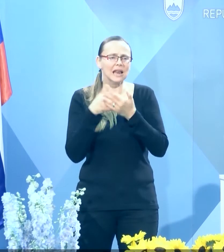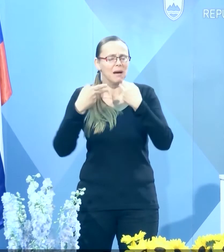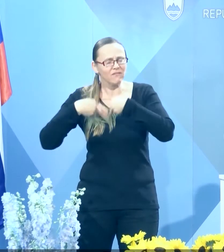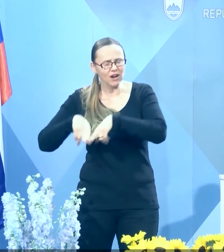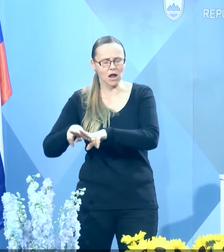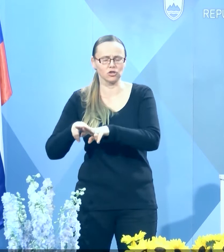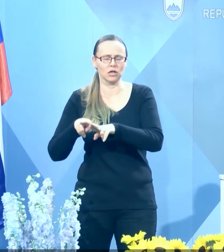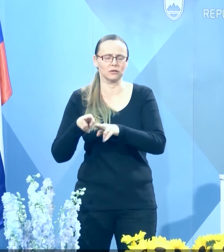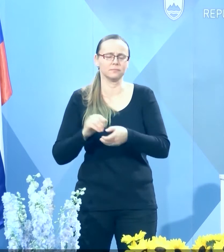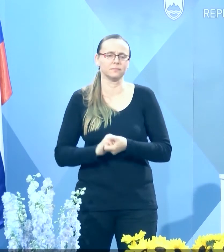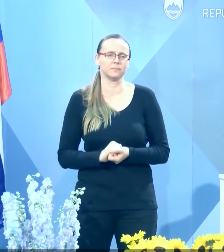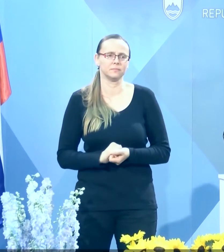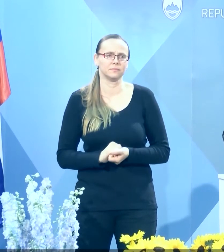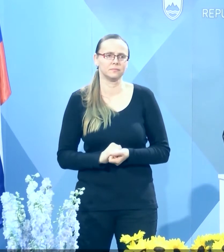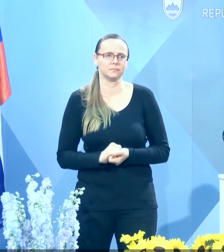Zato